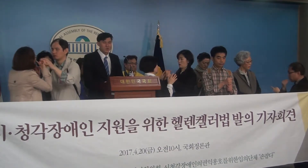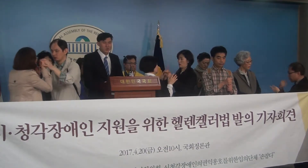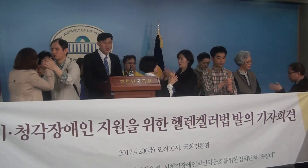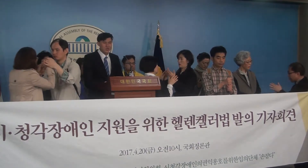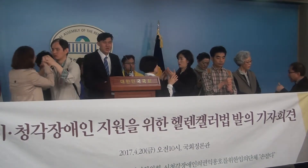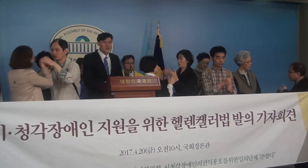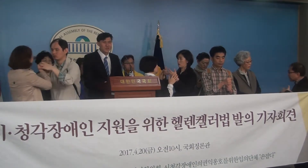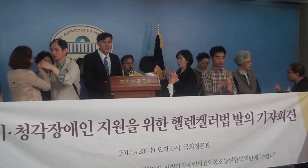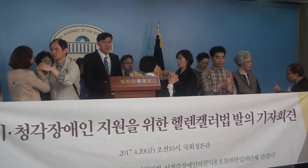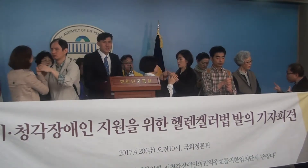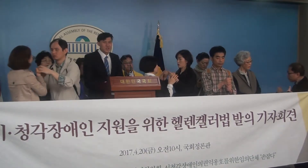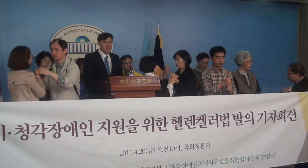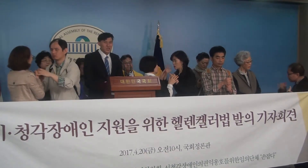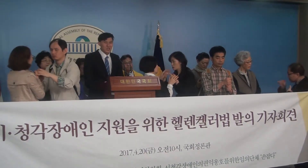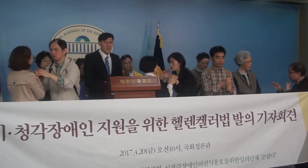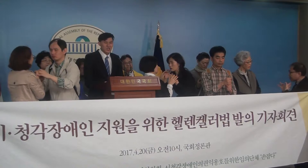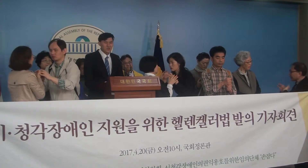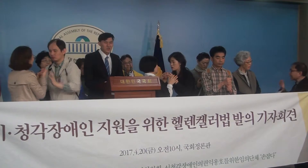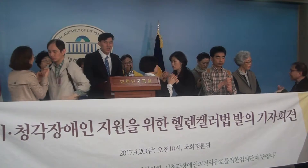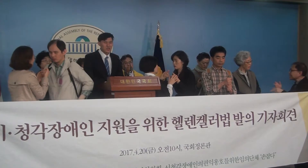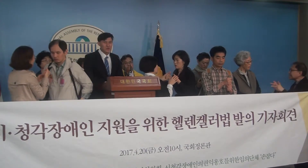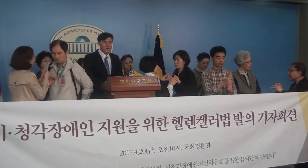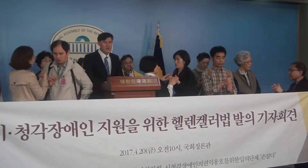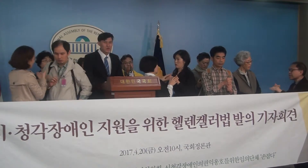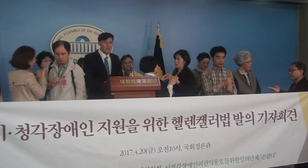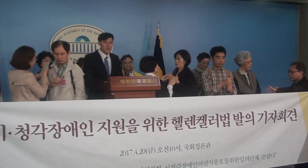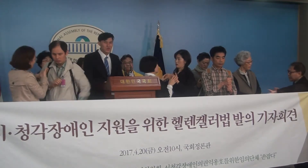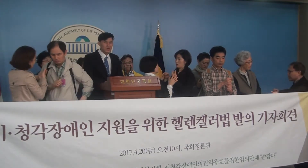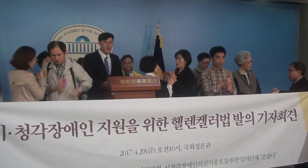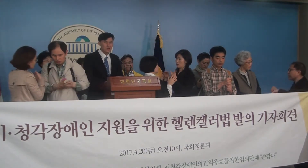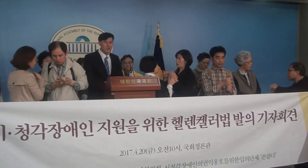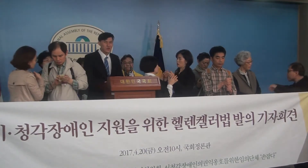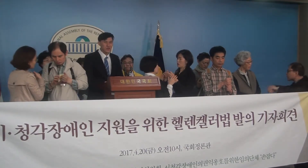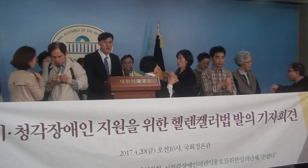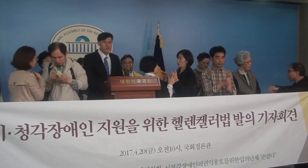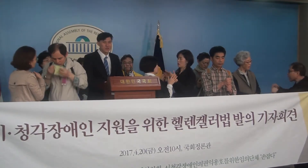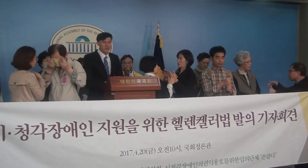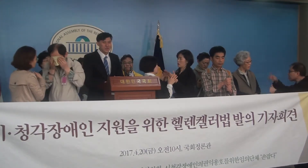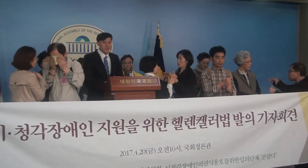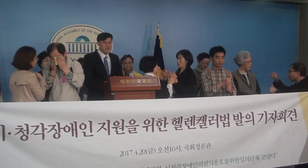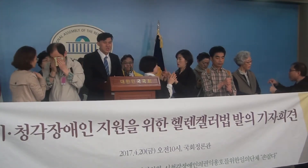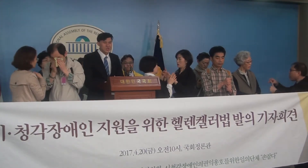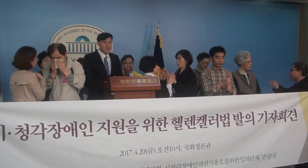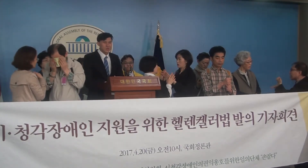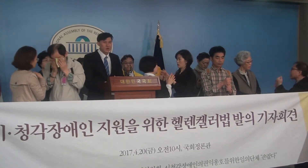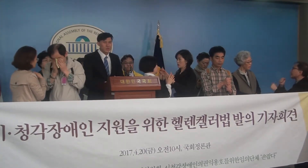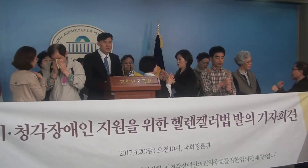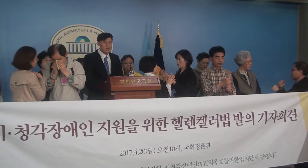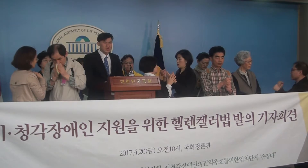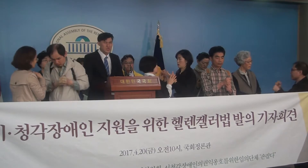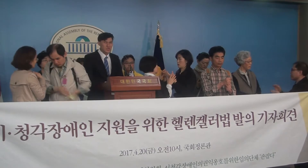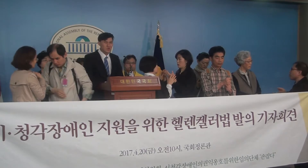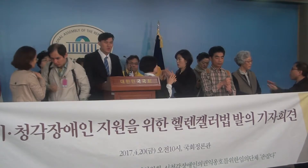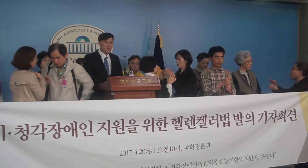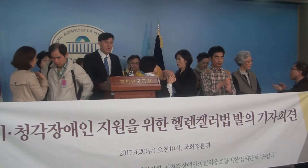시청각장애인이 필요한 것이라면 다른 장애 유형과는 별도의 선정 기준을 마련하여 그들에게